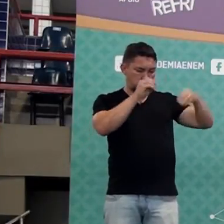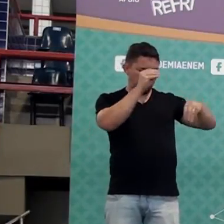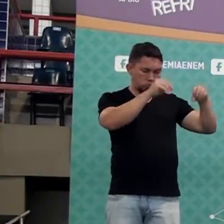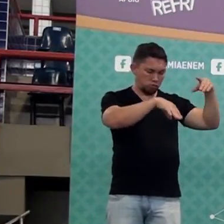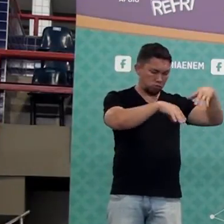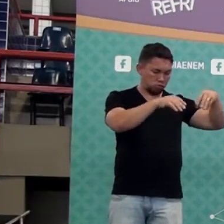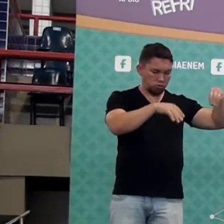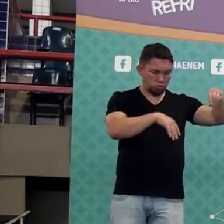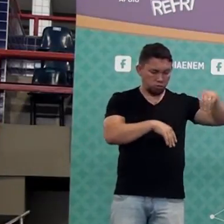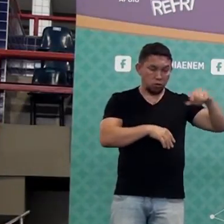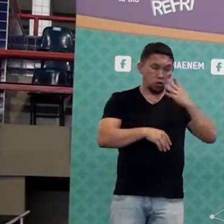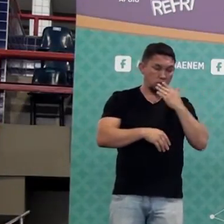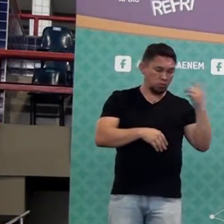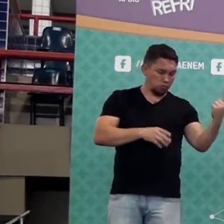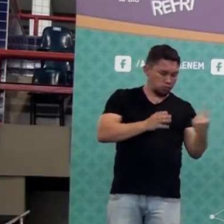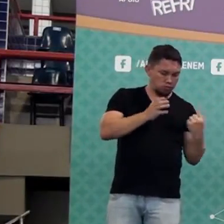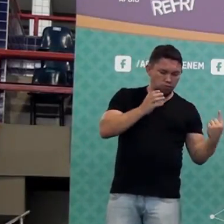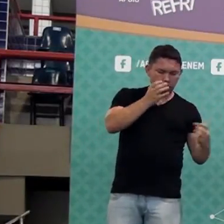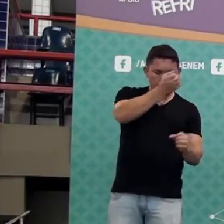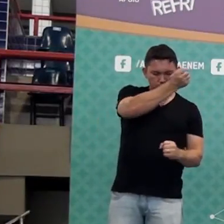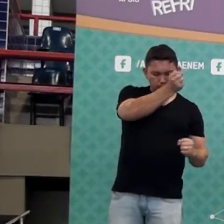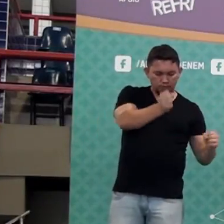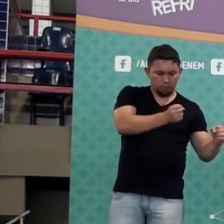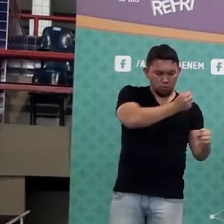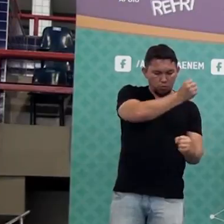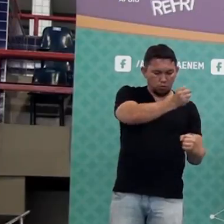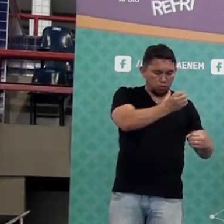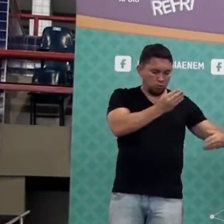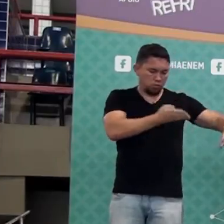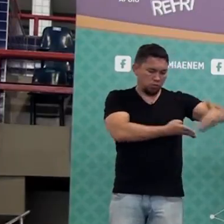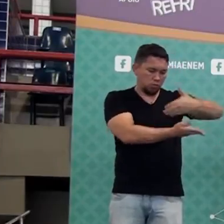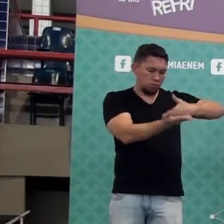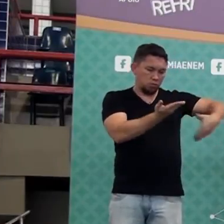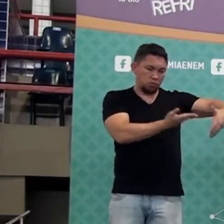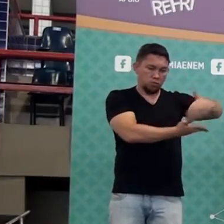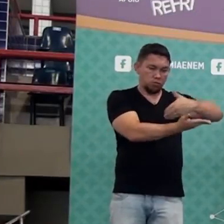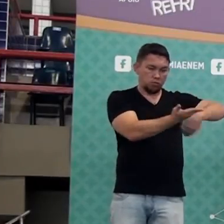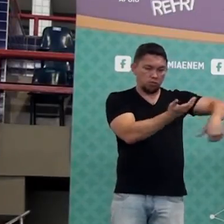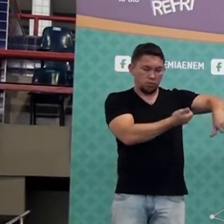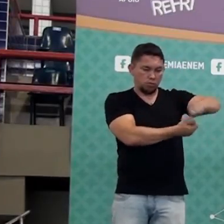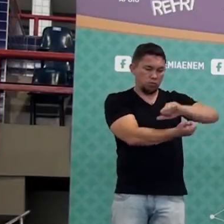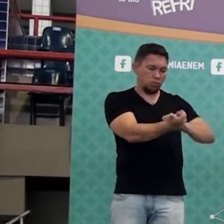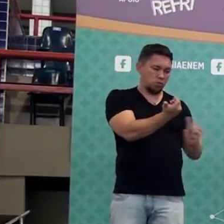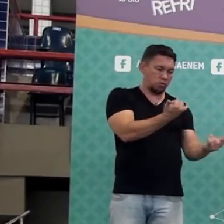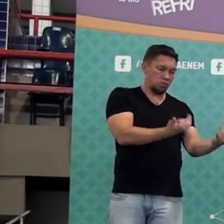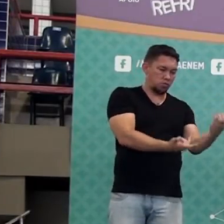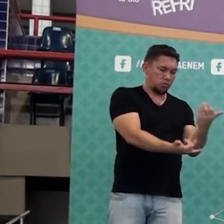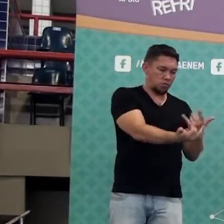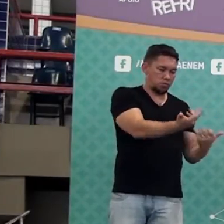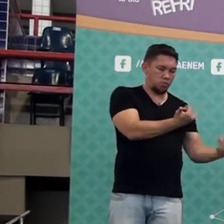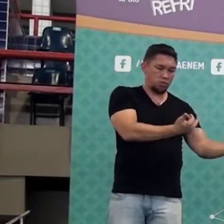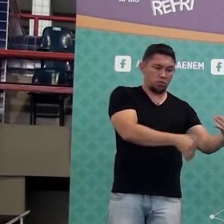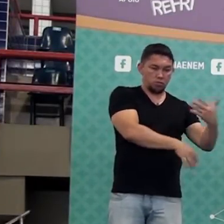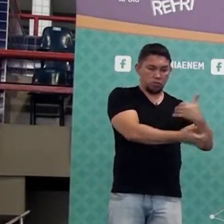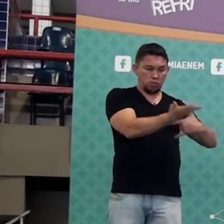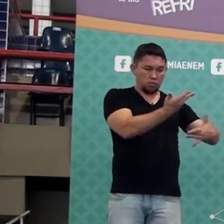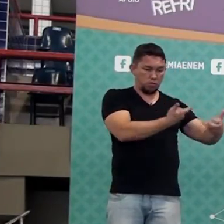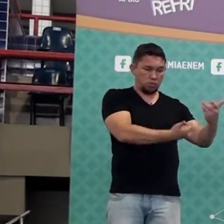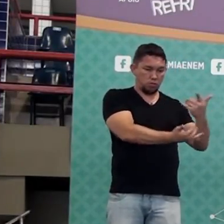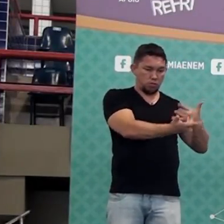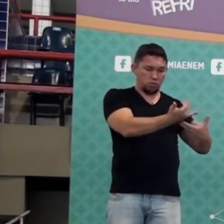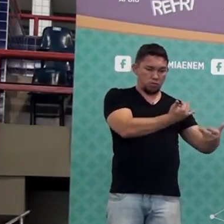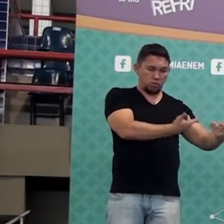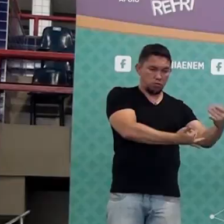esse açúcar e esses micro-organismos fazem o processo de fermentação alcoólica. O nome já está dizendo,